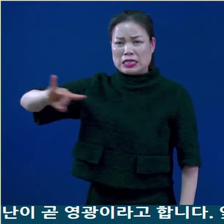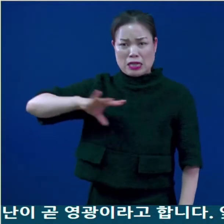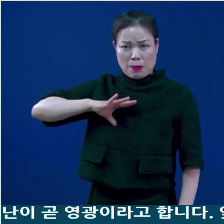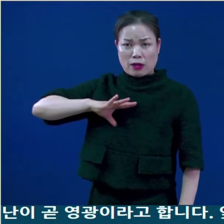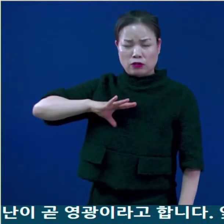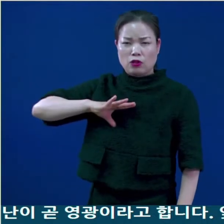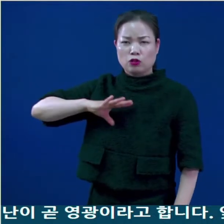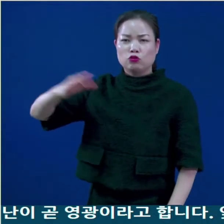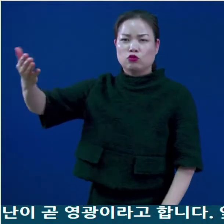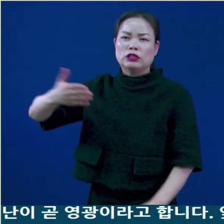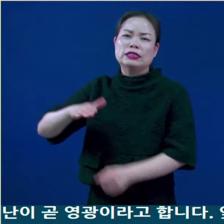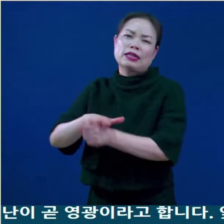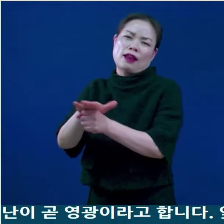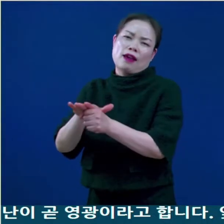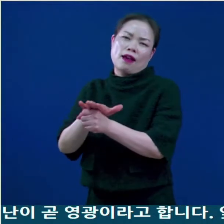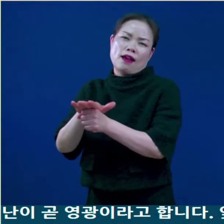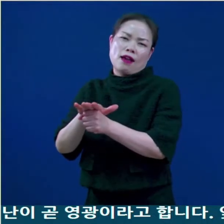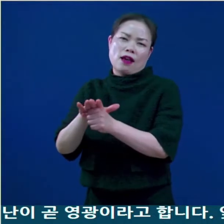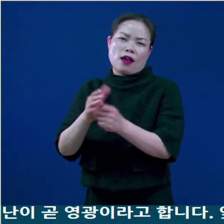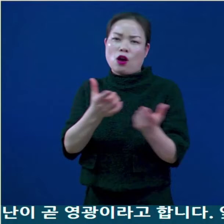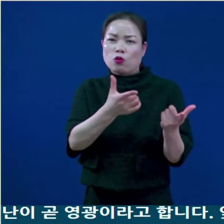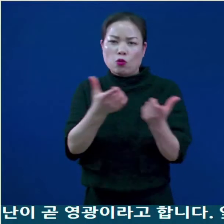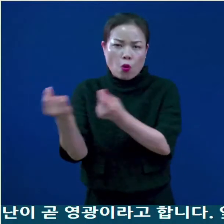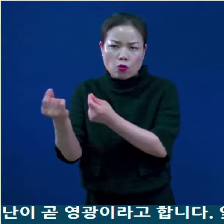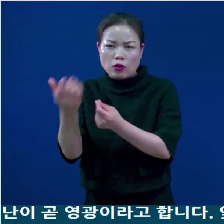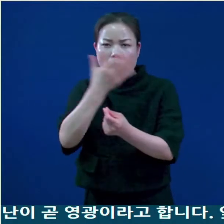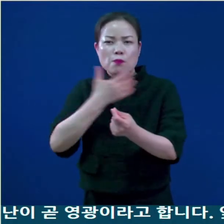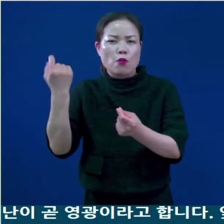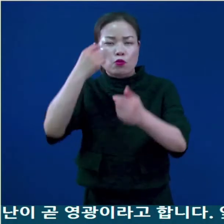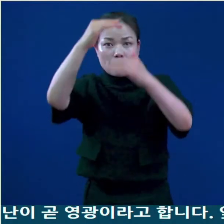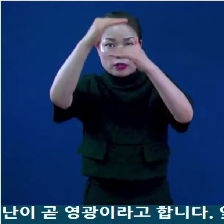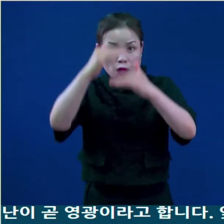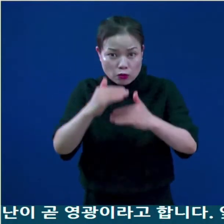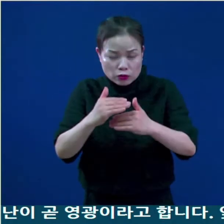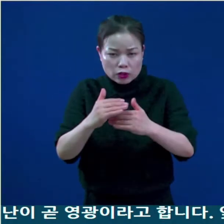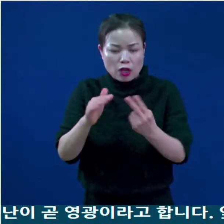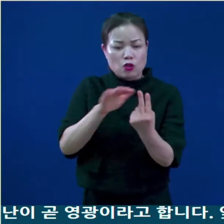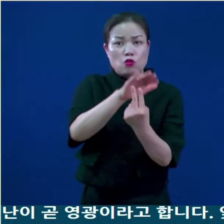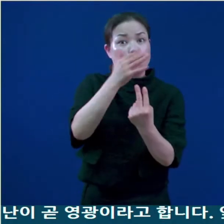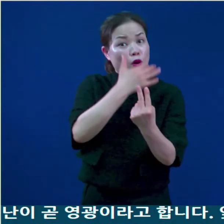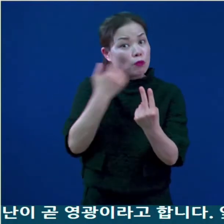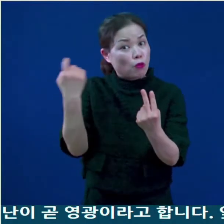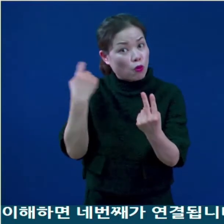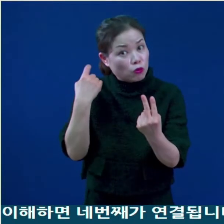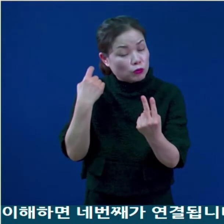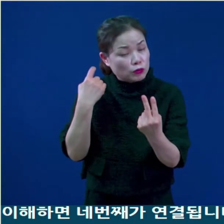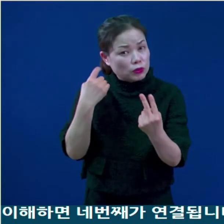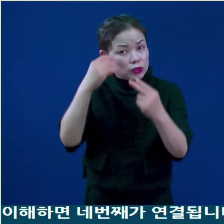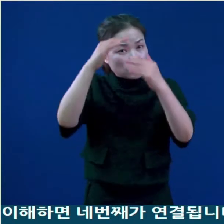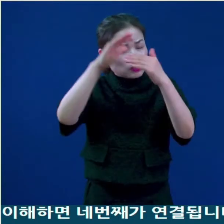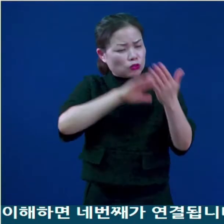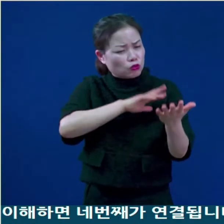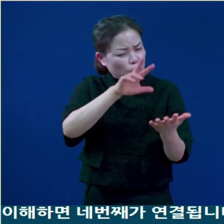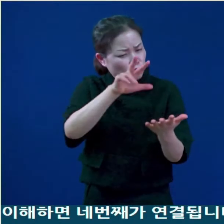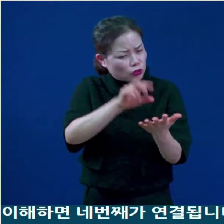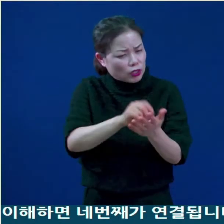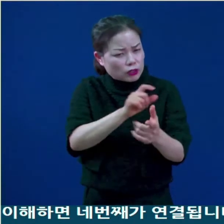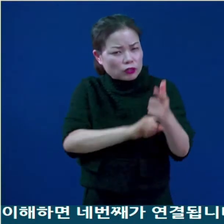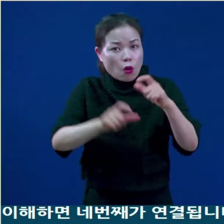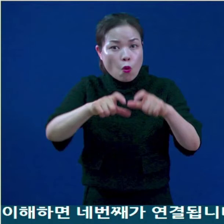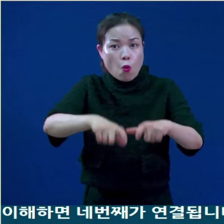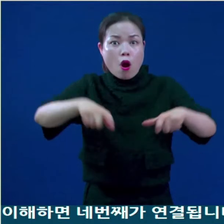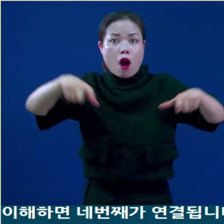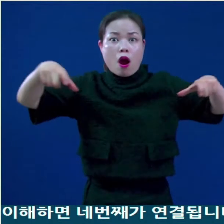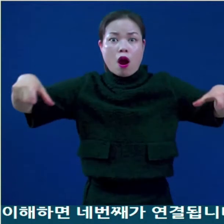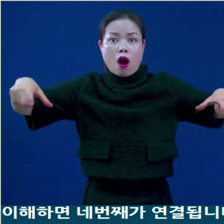베푸시는 사랑이 공관복음에 나타나는 순환의 주제인데, 요한복음은 그 주제를 더 확장시키는